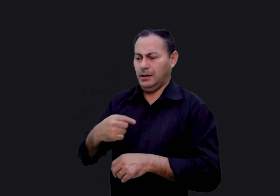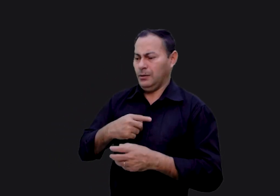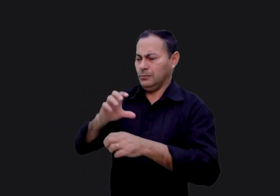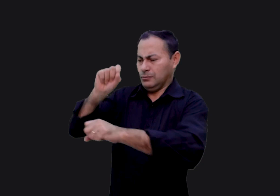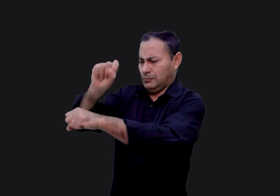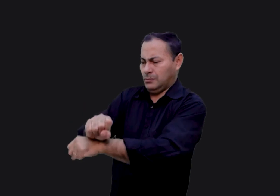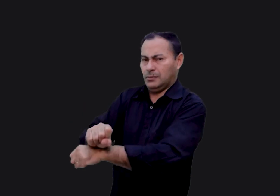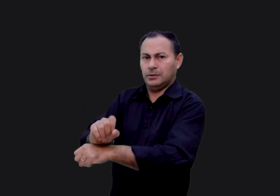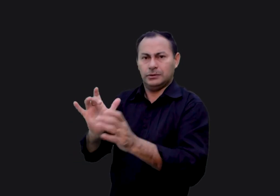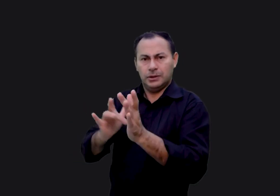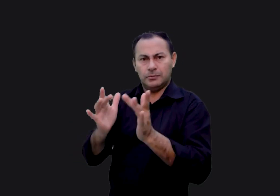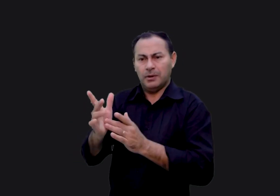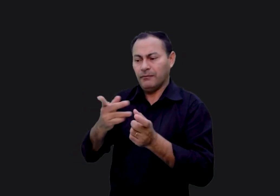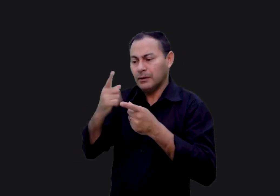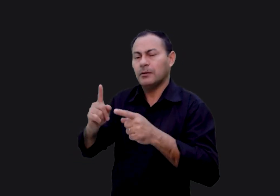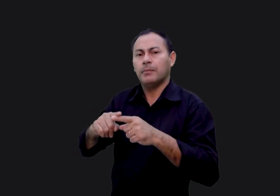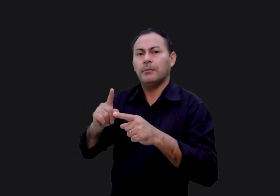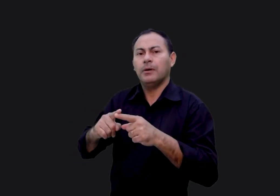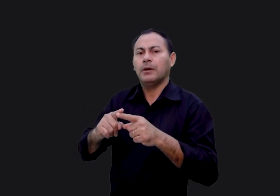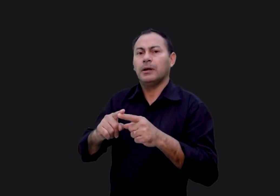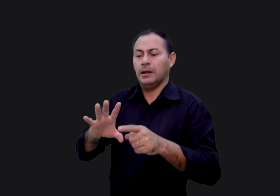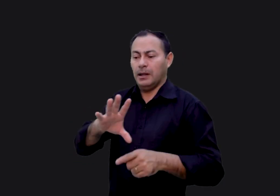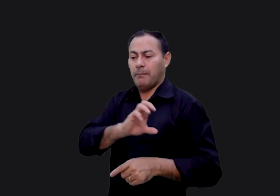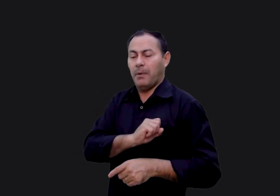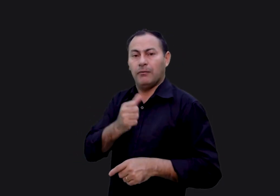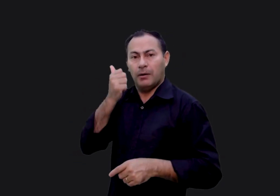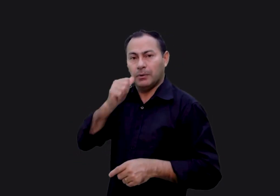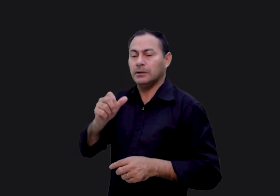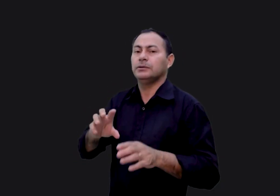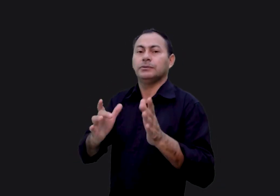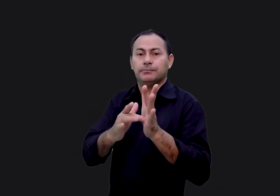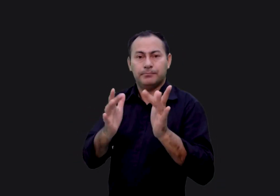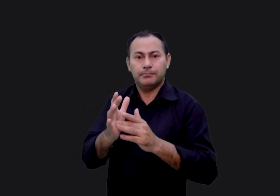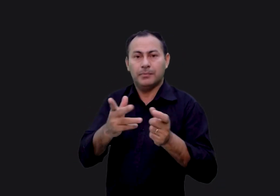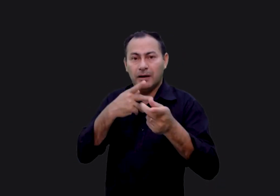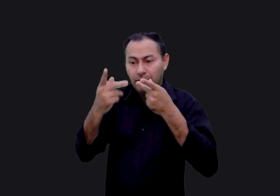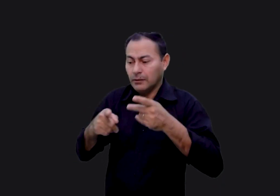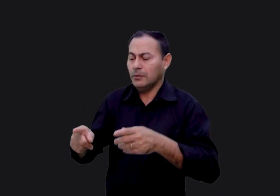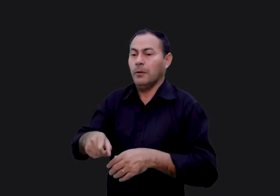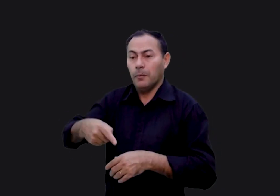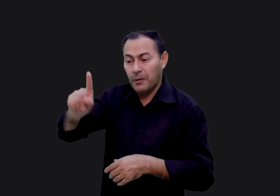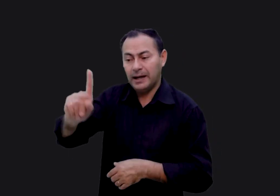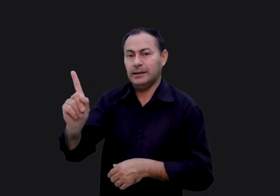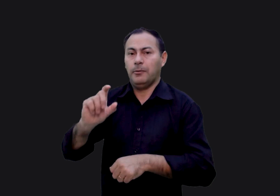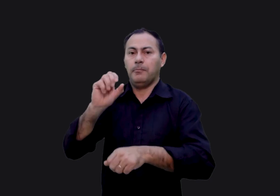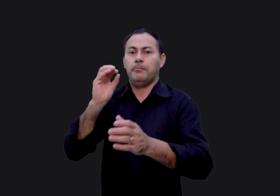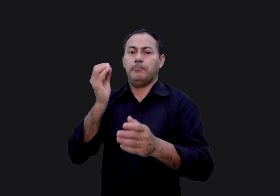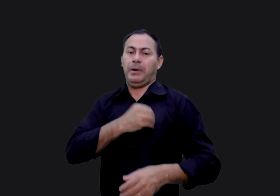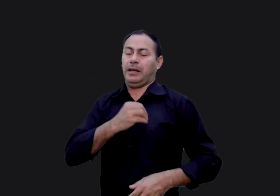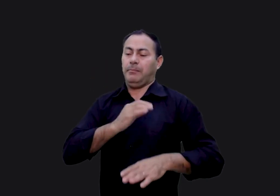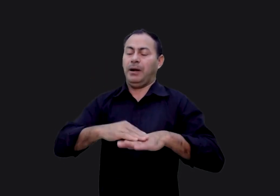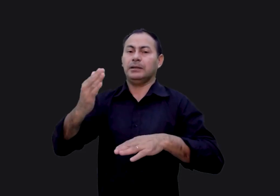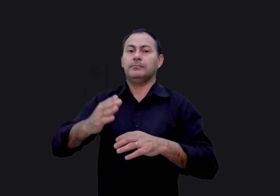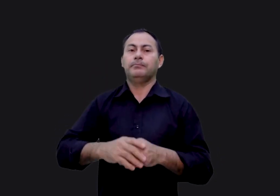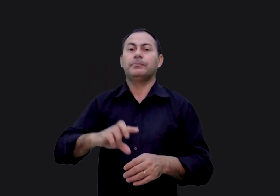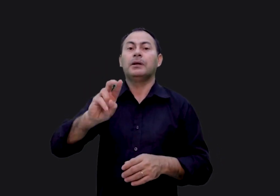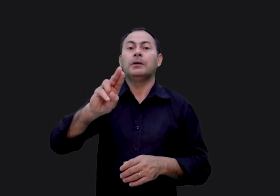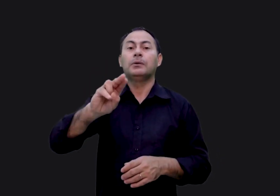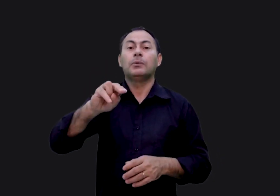te condeno, Jesus disse, mas porque ele amava a mulher, ele disse também, vai e não peques mais. Nunca dê a seus